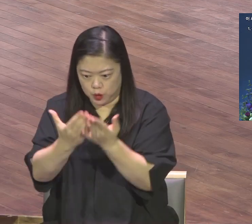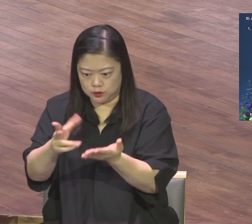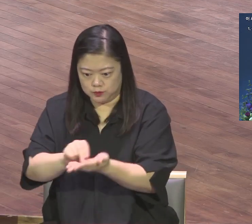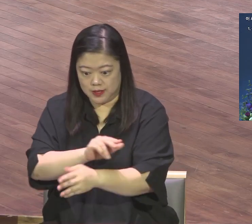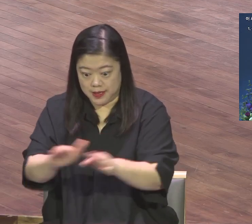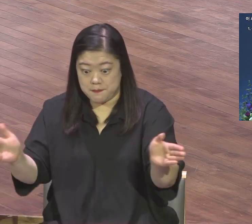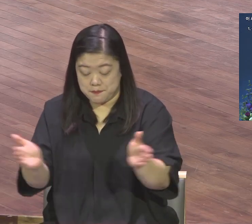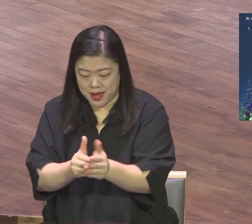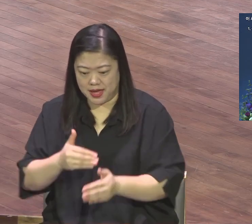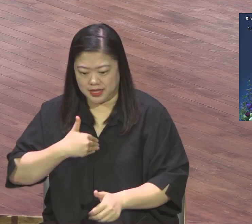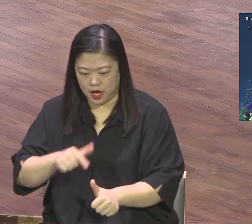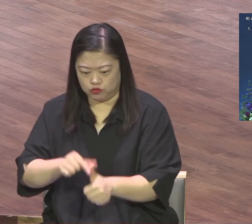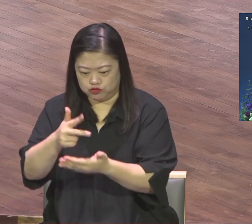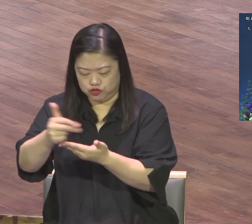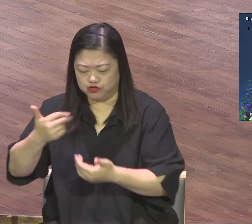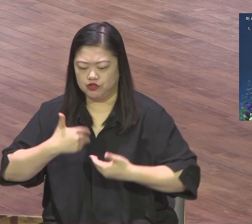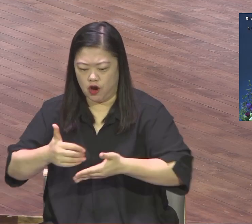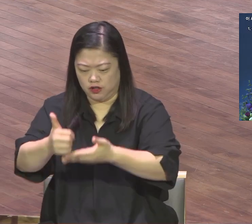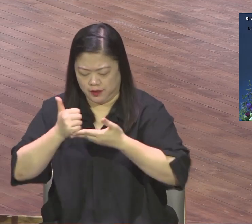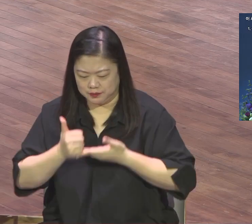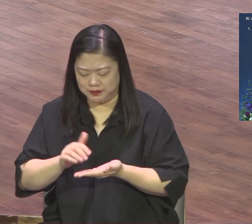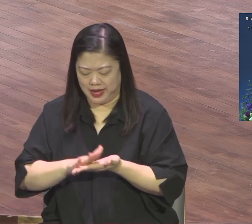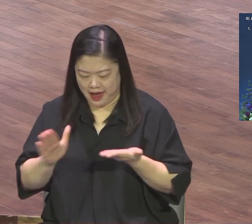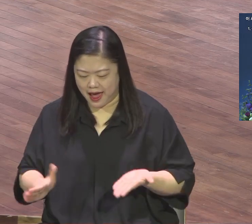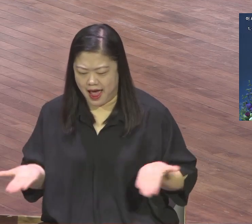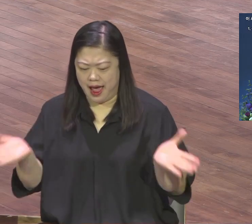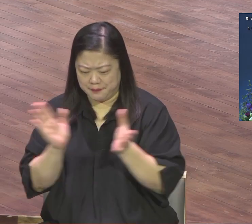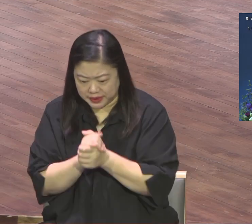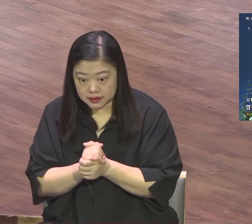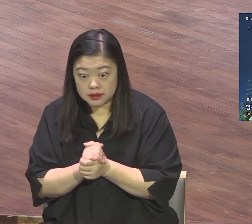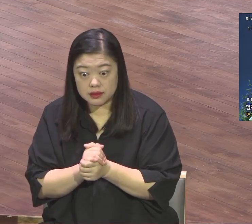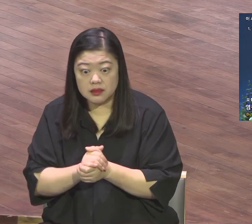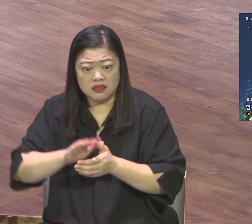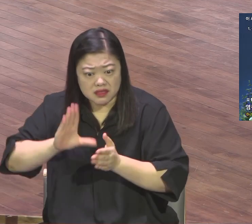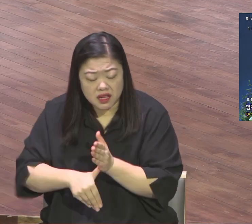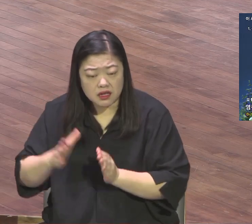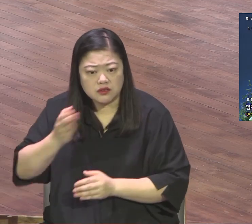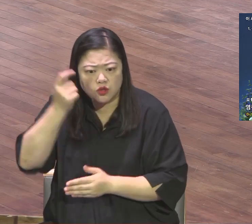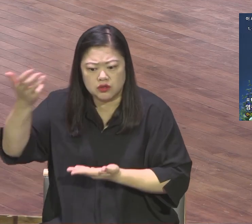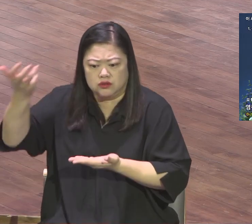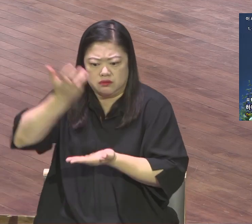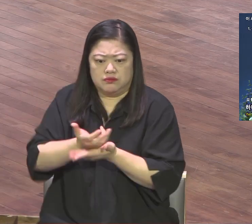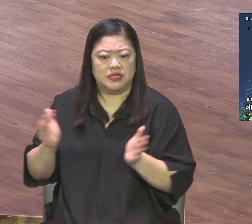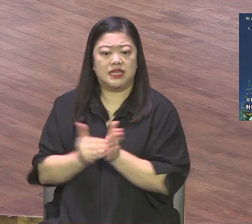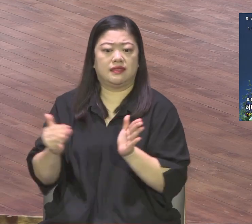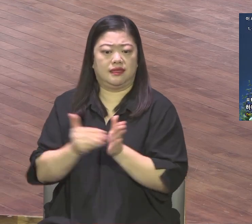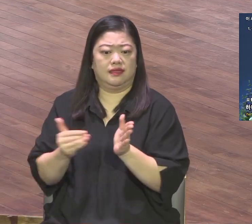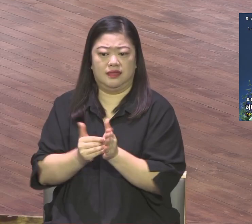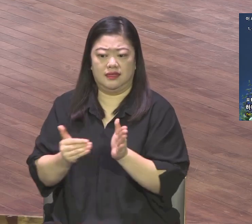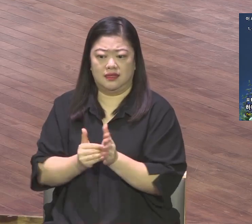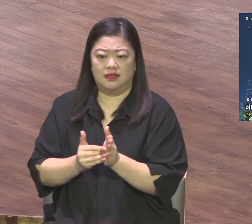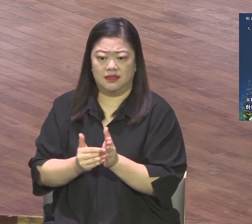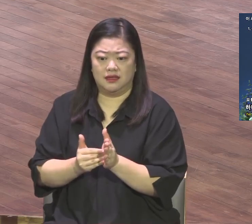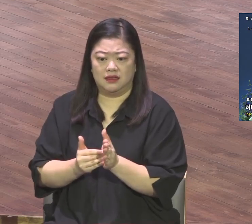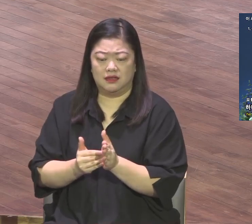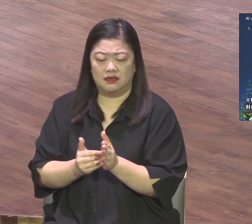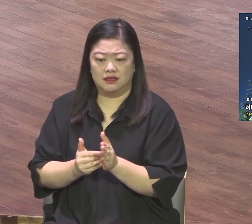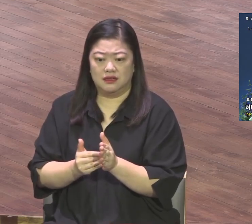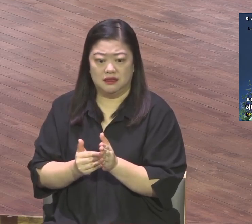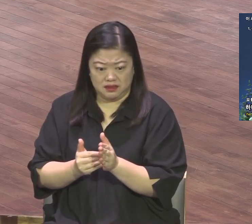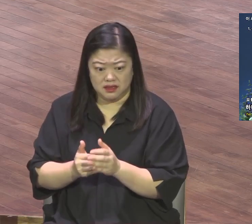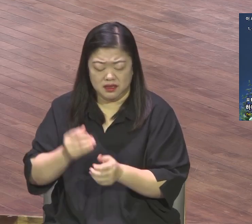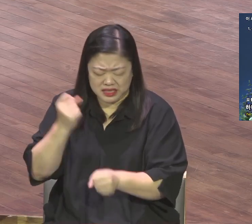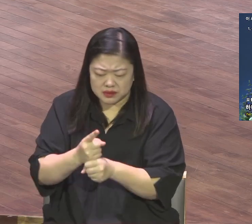안 믿어진다니까요. 그래서 영접하는 자, 곧 그 이름을 믿는 자들에게는 뭐예요? 하나님의 자녀가